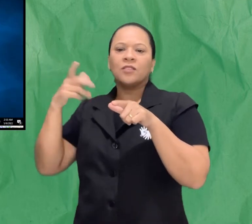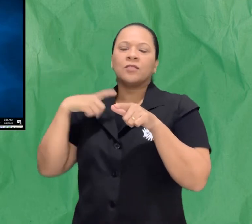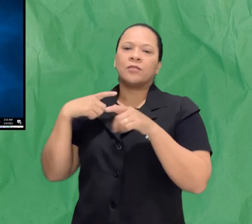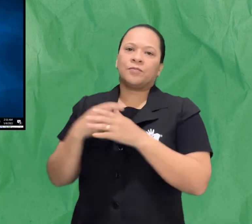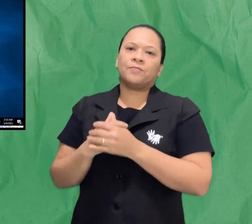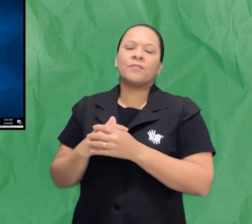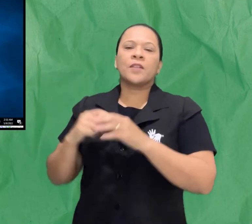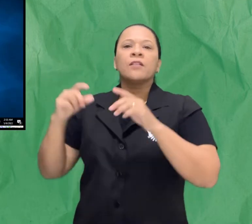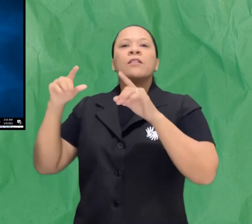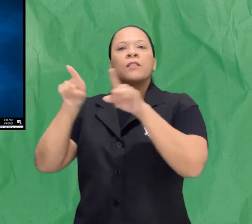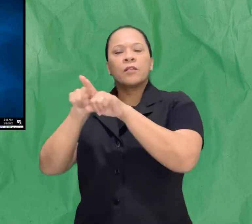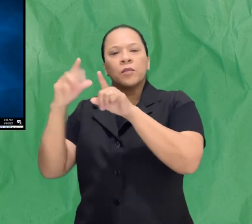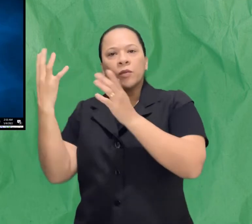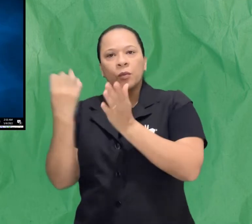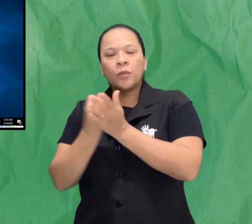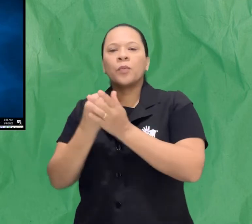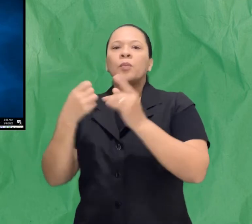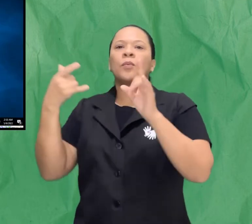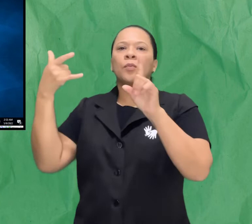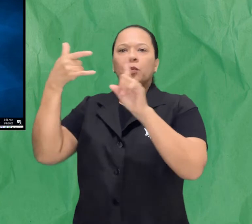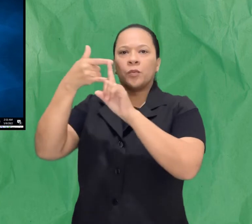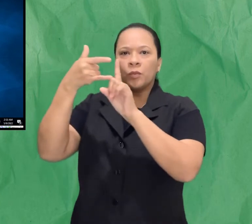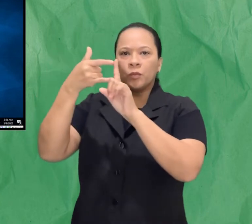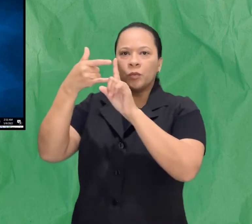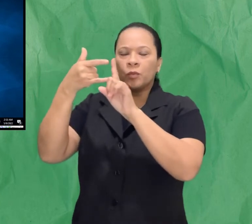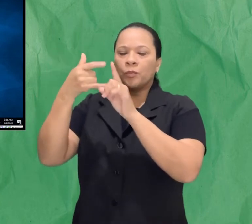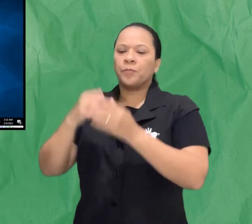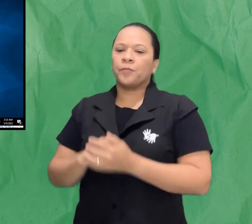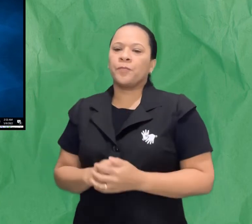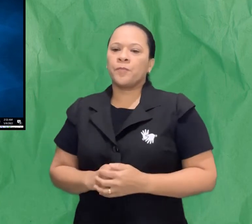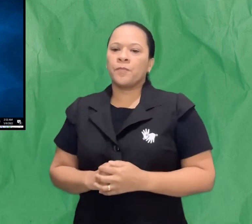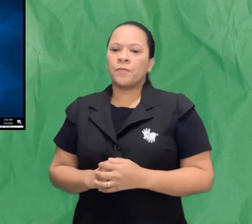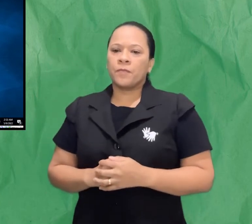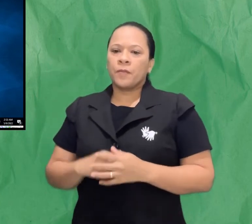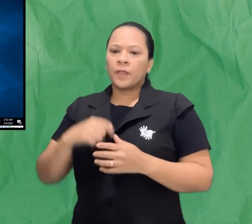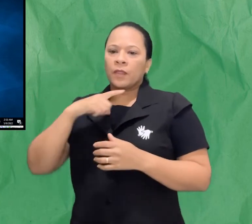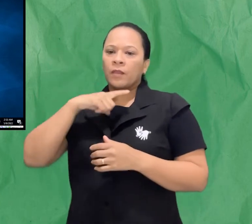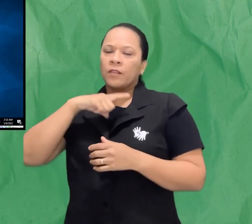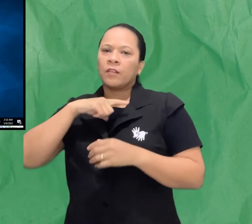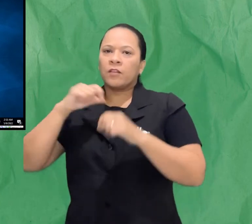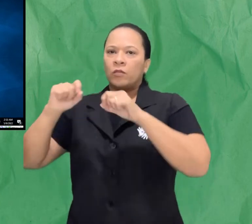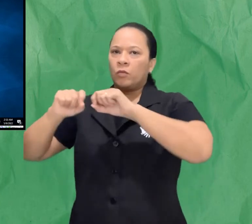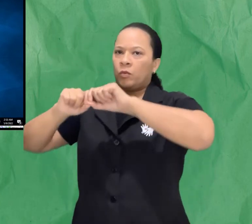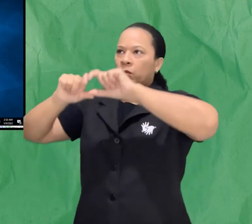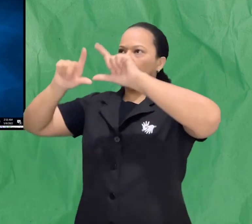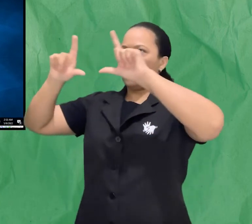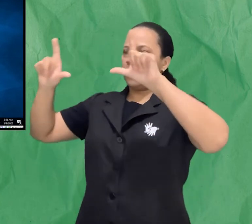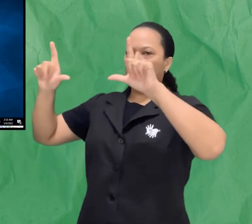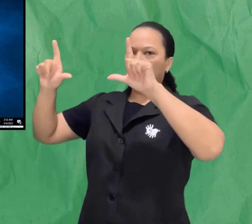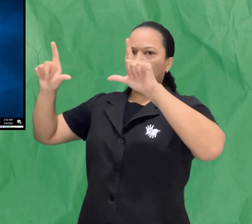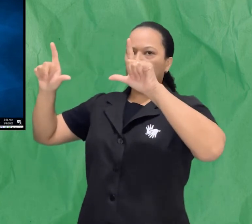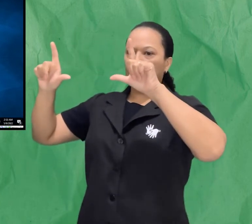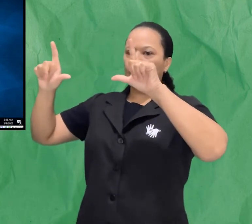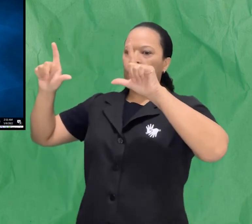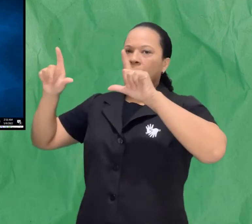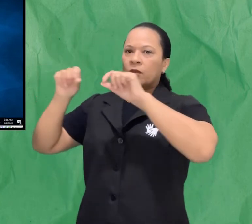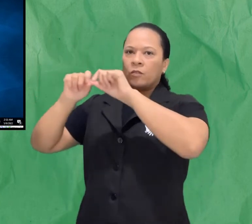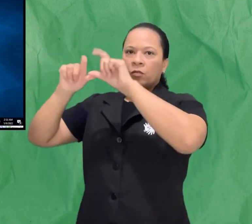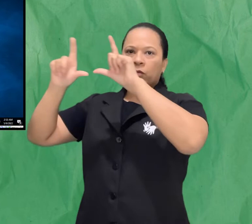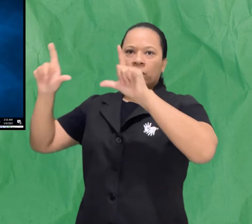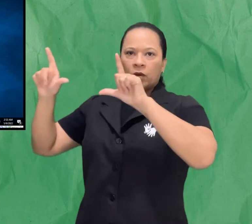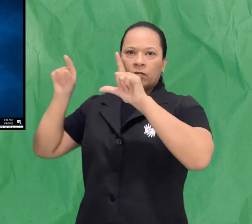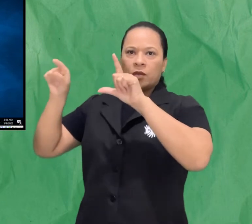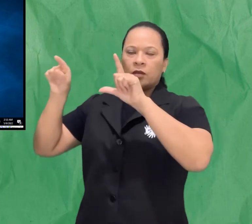Por exemplo, eu quero copiar esse arquivo. Vamos primeiro abrir esse aqui no navegador, esse